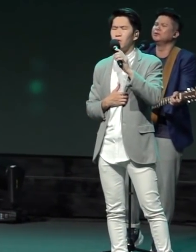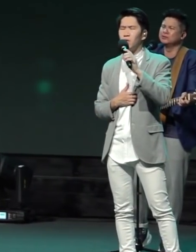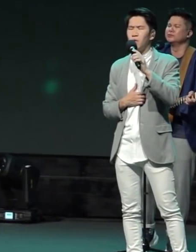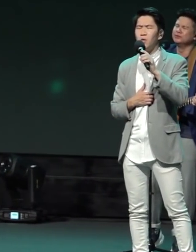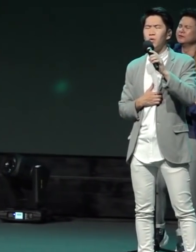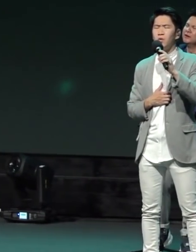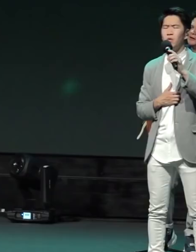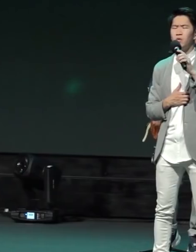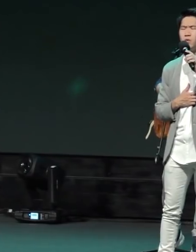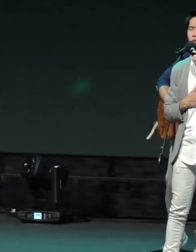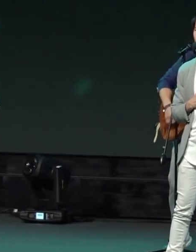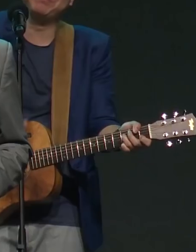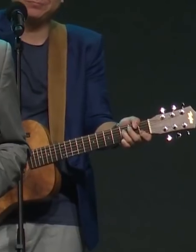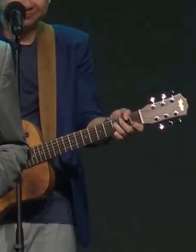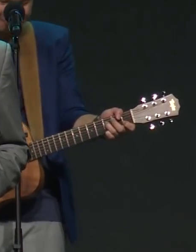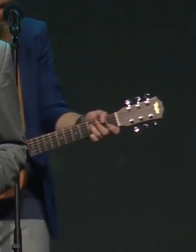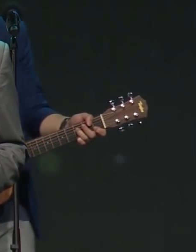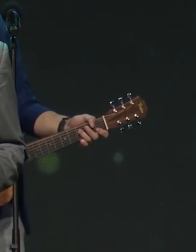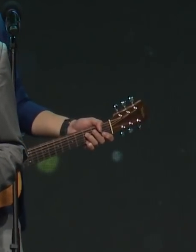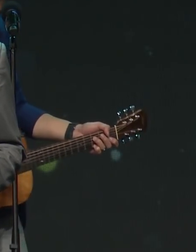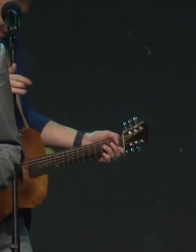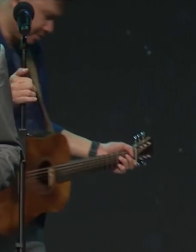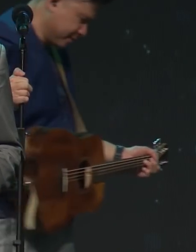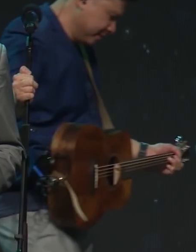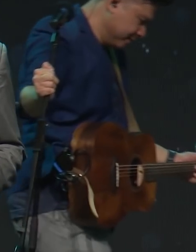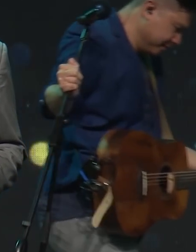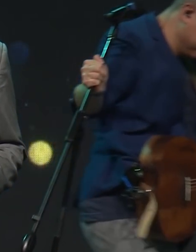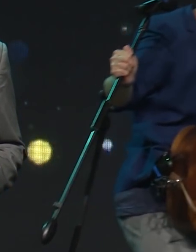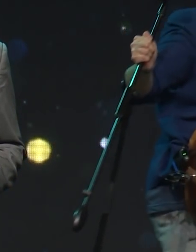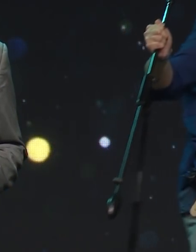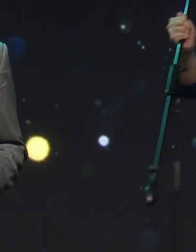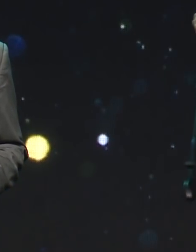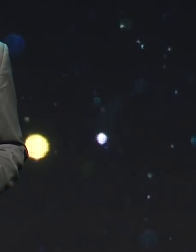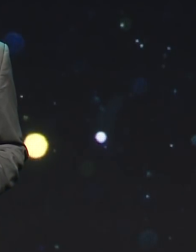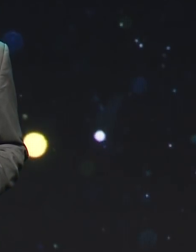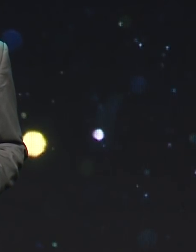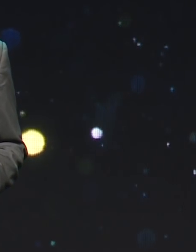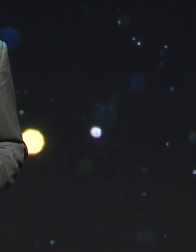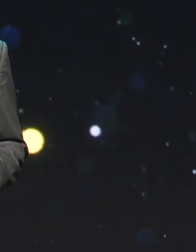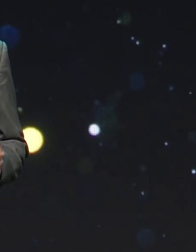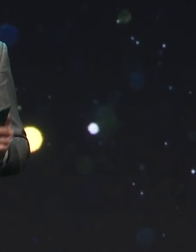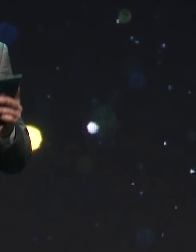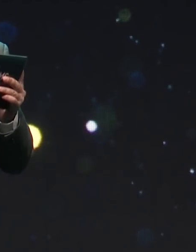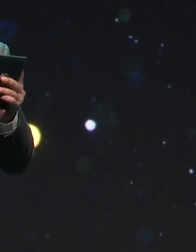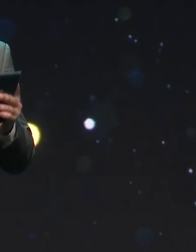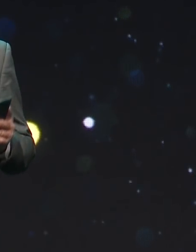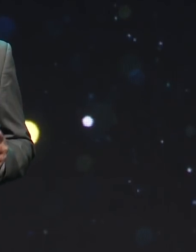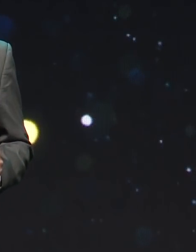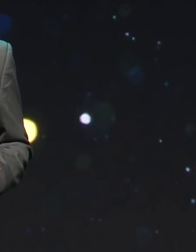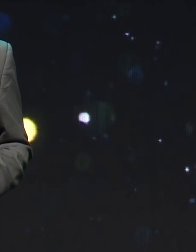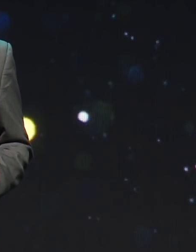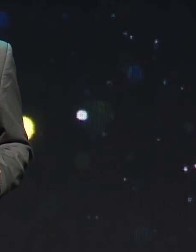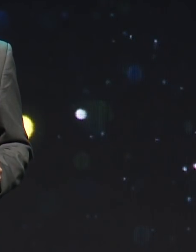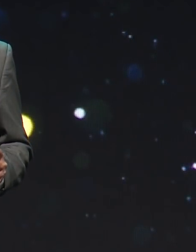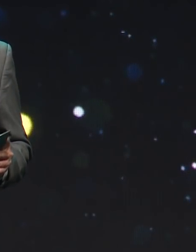Haleluya, haleluya. Engkaulah yang selalu kami rindukan Tuhan. Berkati setiap